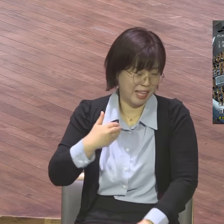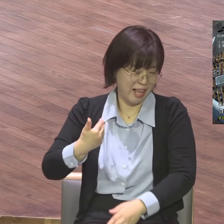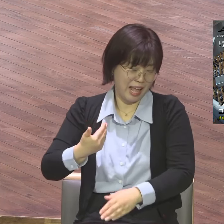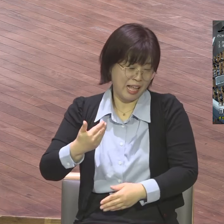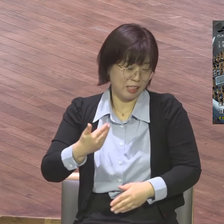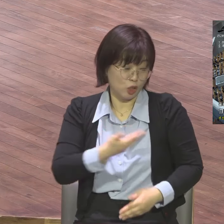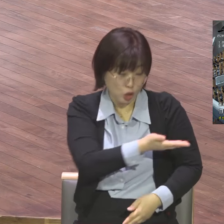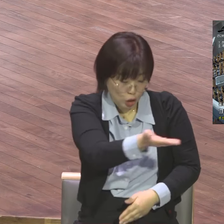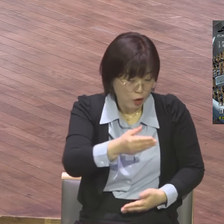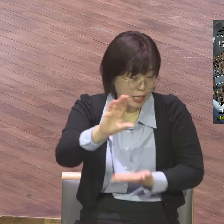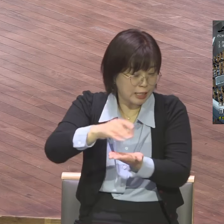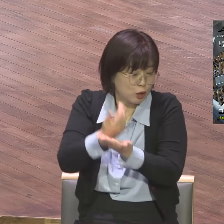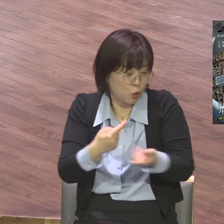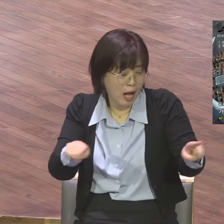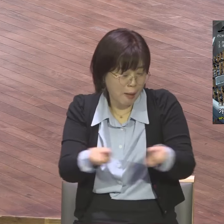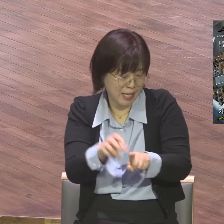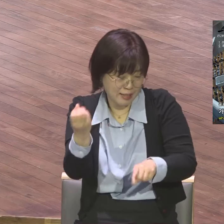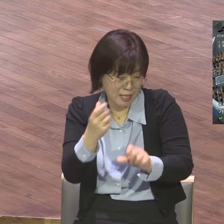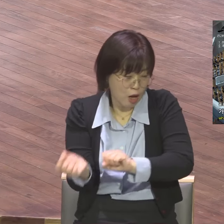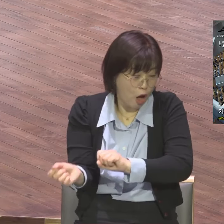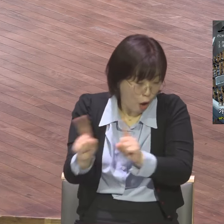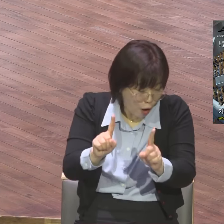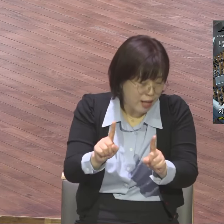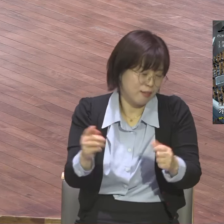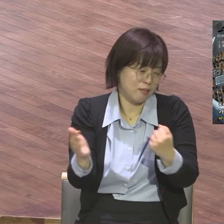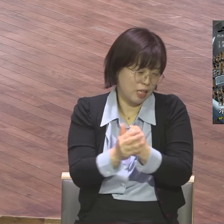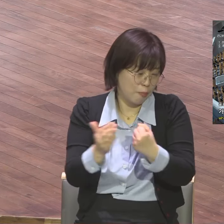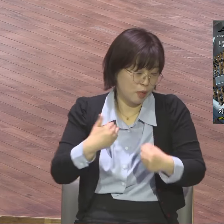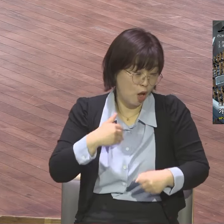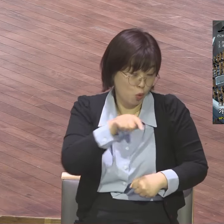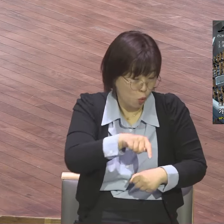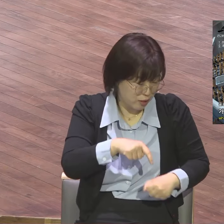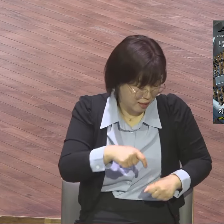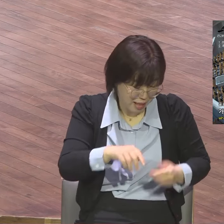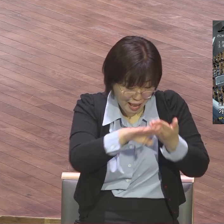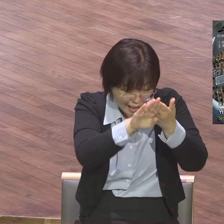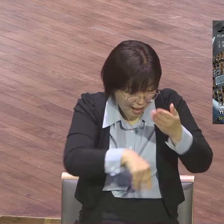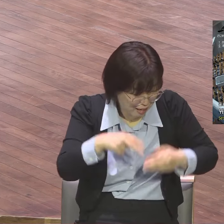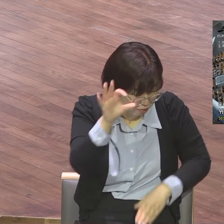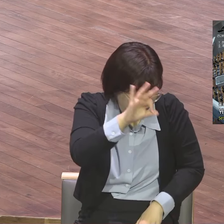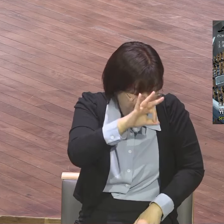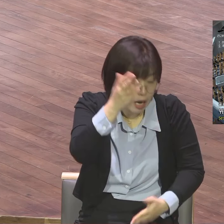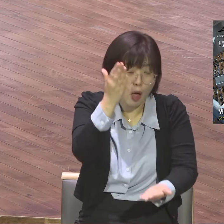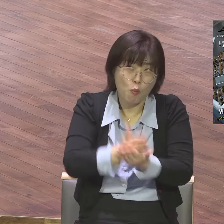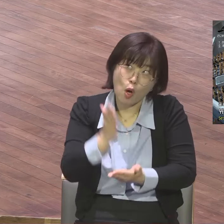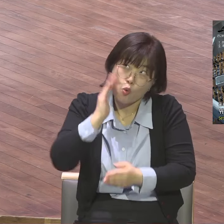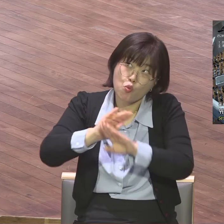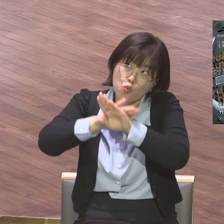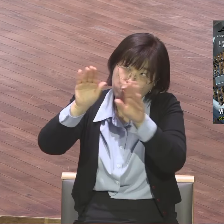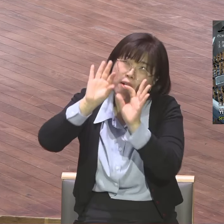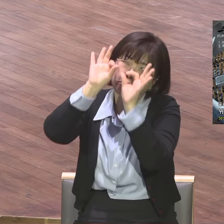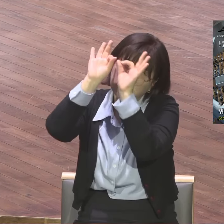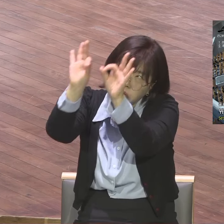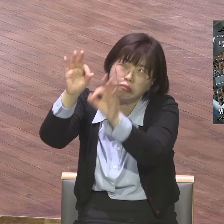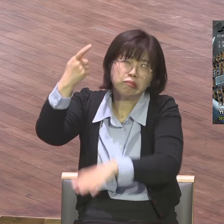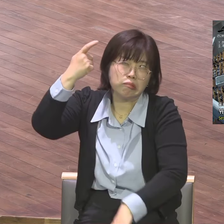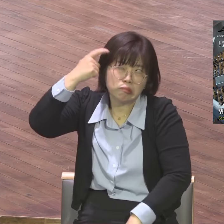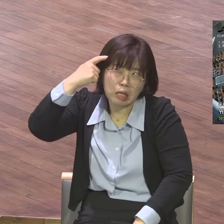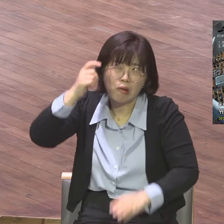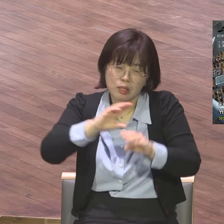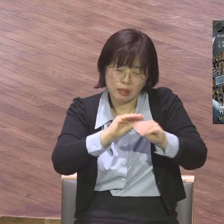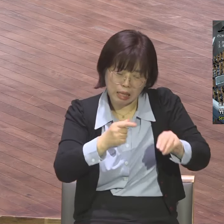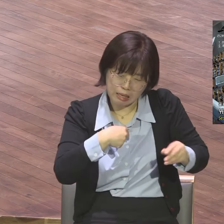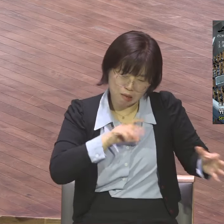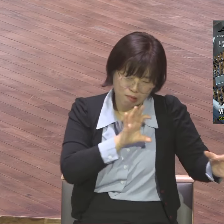살리심을 받았으면 위의 것을 찾으라. 거기는 그리스도께서 하나님 우편에 앉아 계시느니라. 위의 것을 생각하고 땅의 것을 생각하지